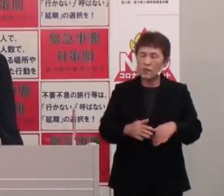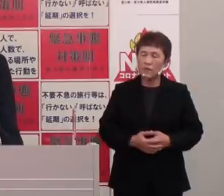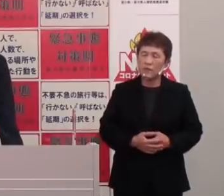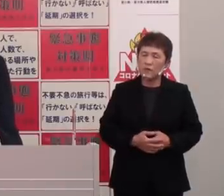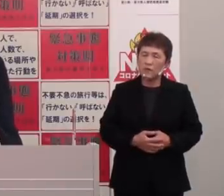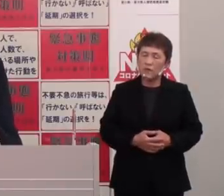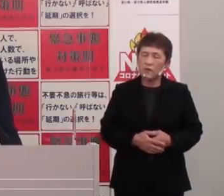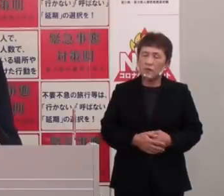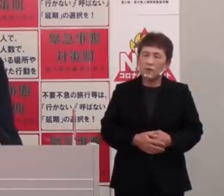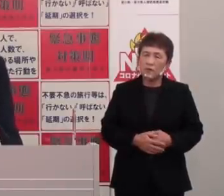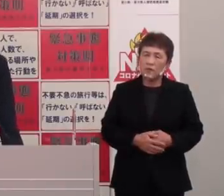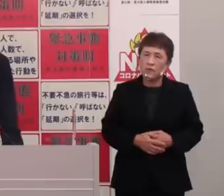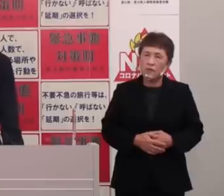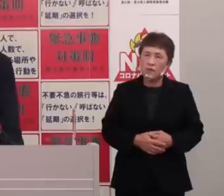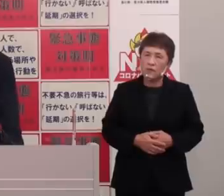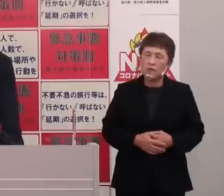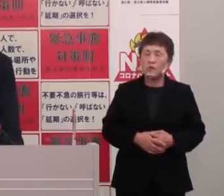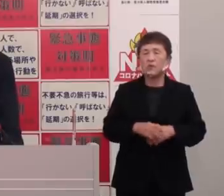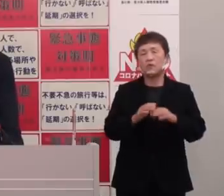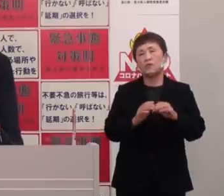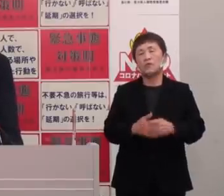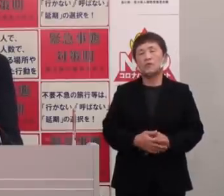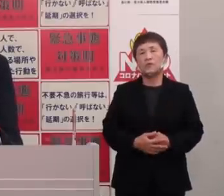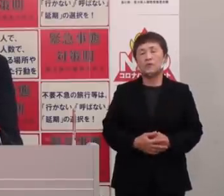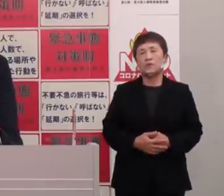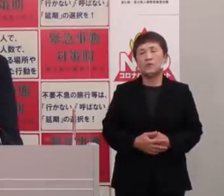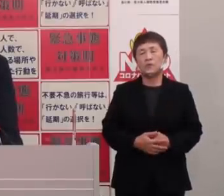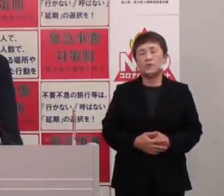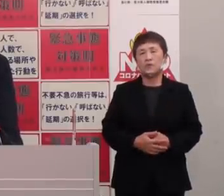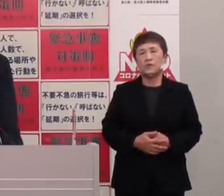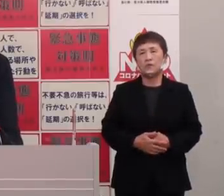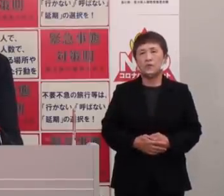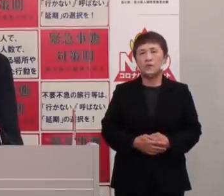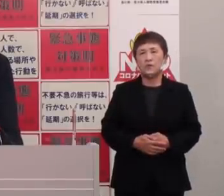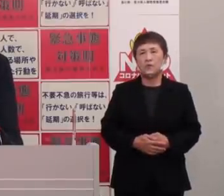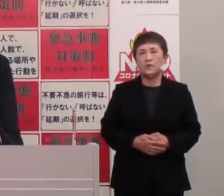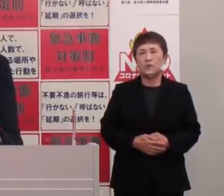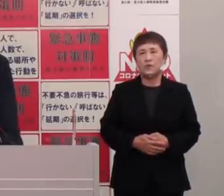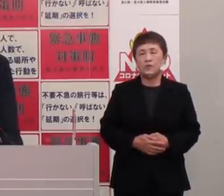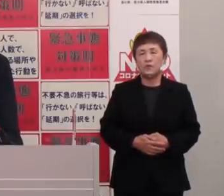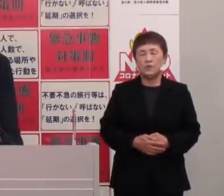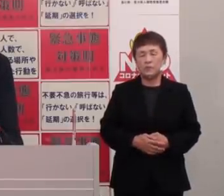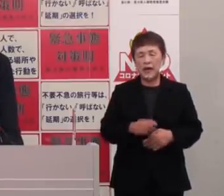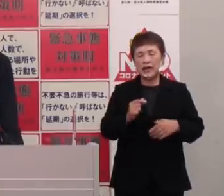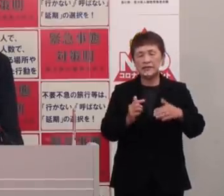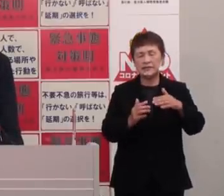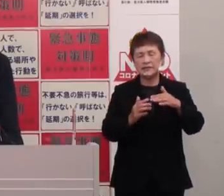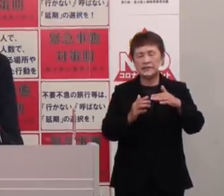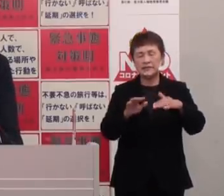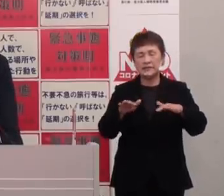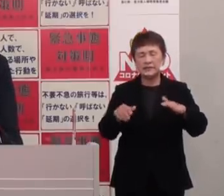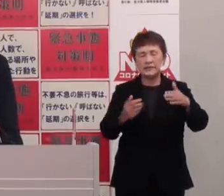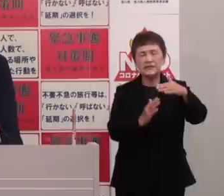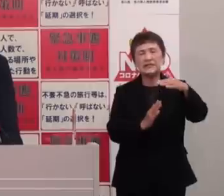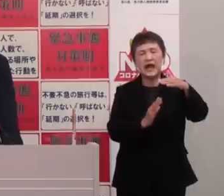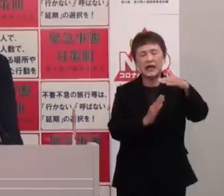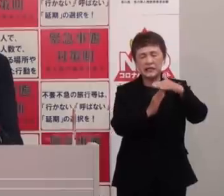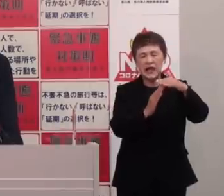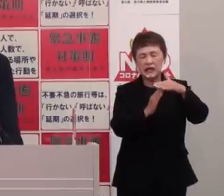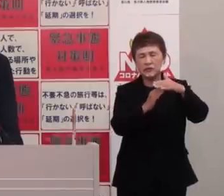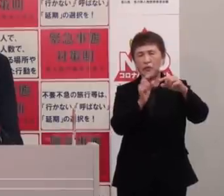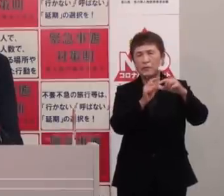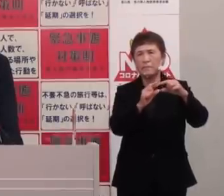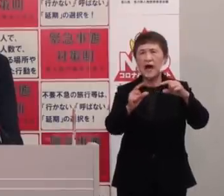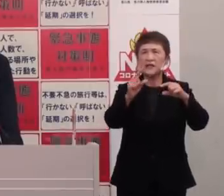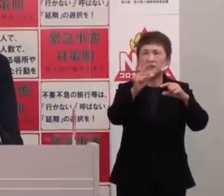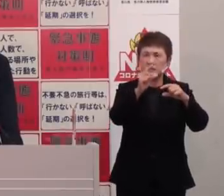当にマキシマムといいますかですね、当時の最大の倍 の, の, あの実際に